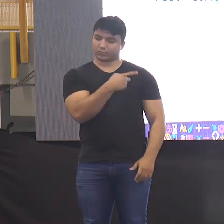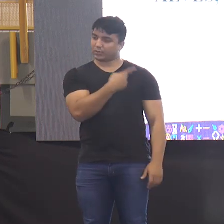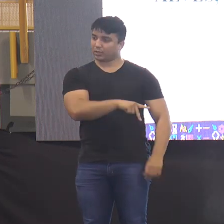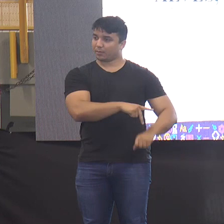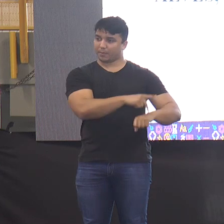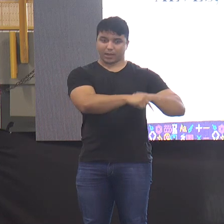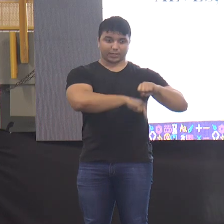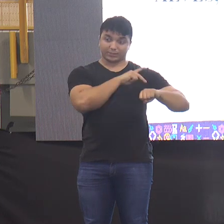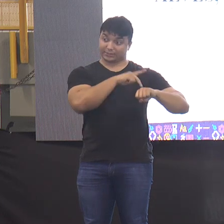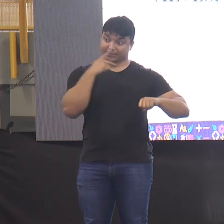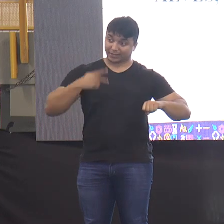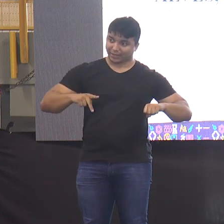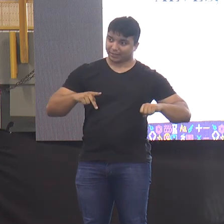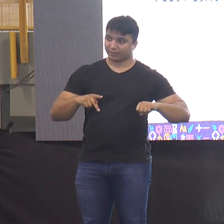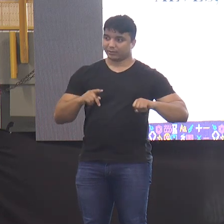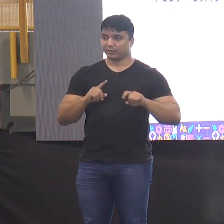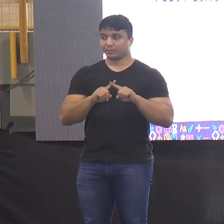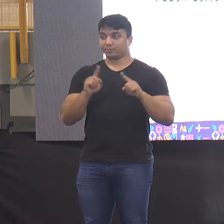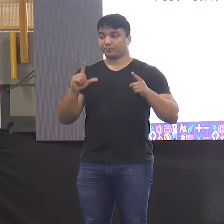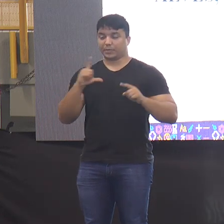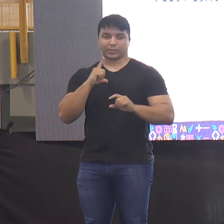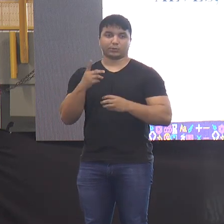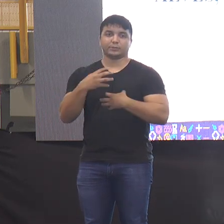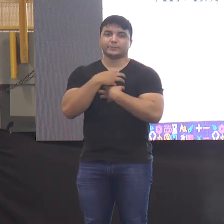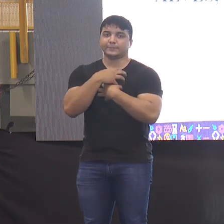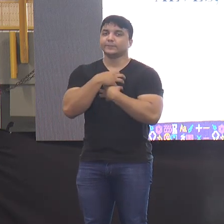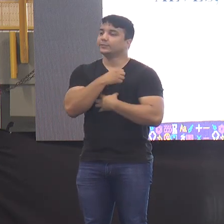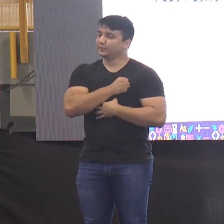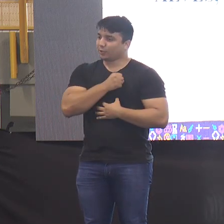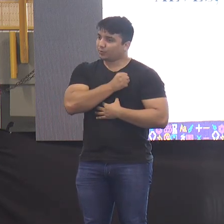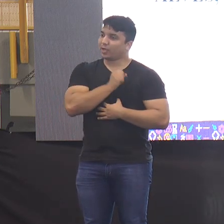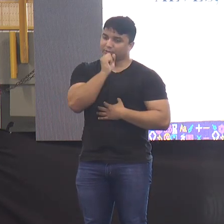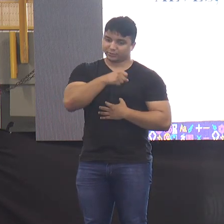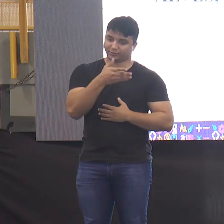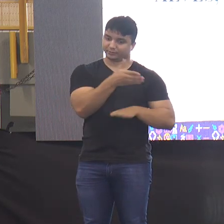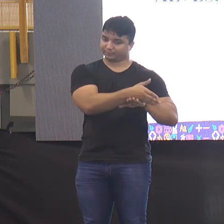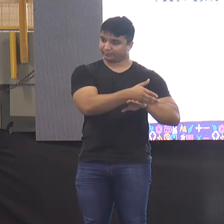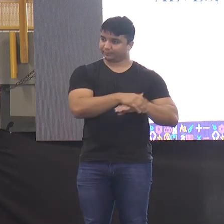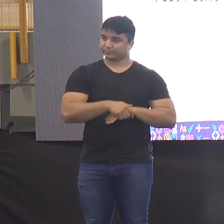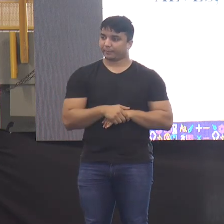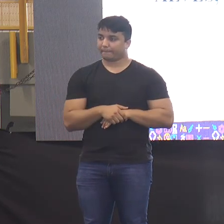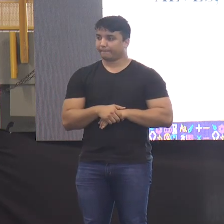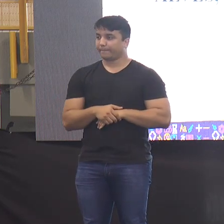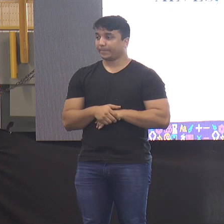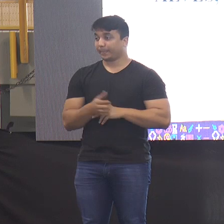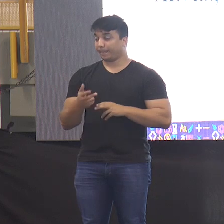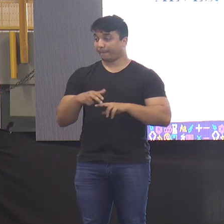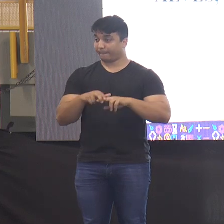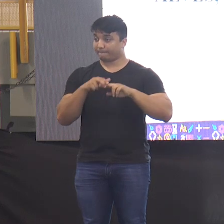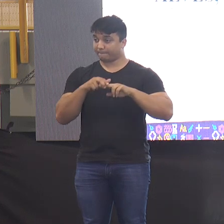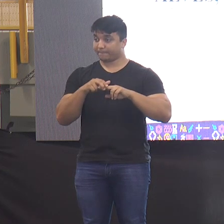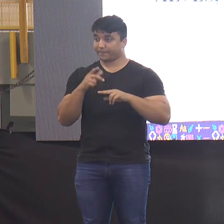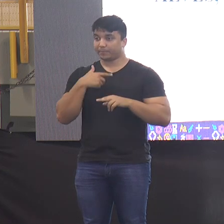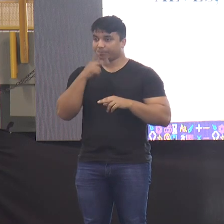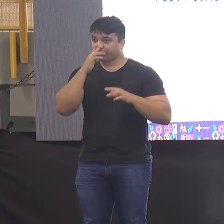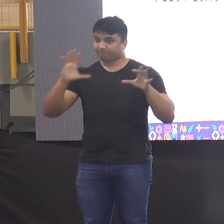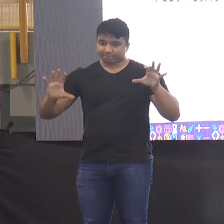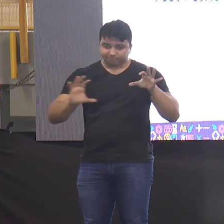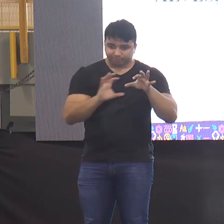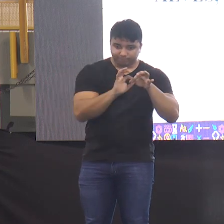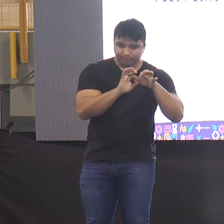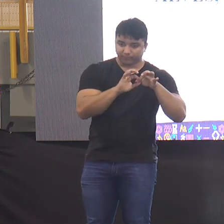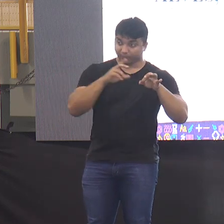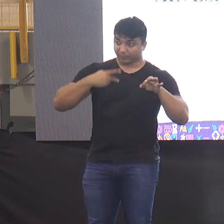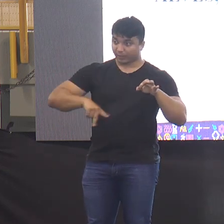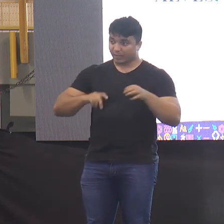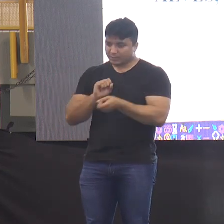natal. Mas ela sente saudade da sua casa. Então ele conseguiu conciliar a denúncia